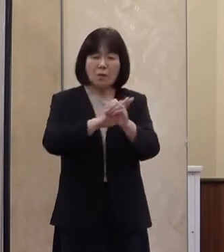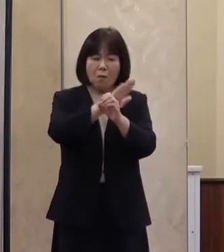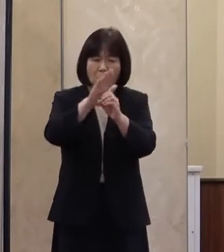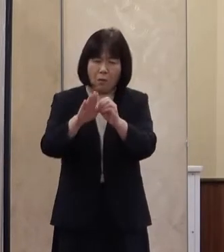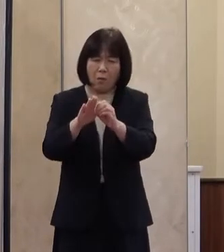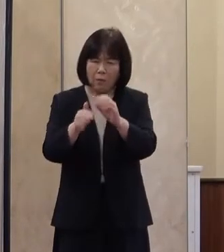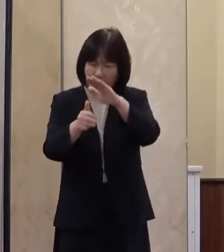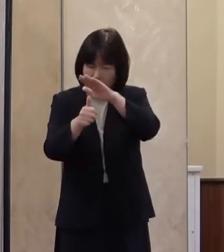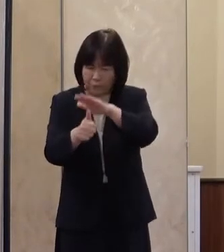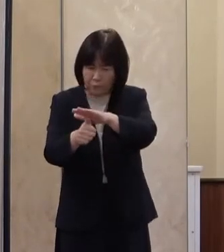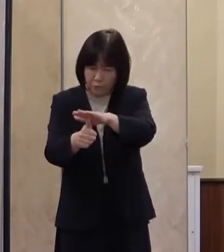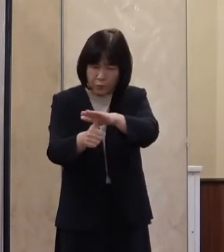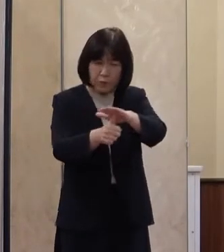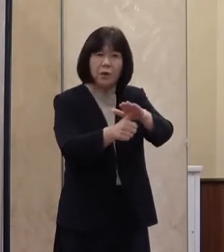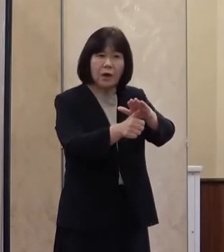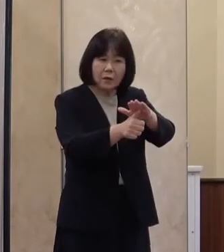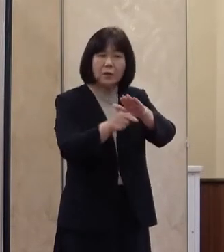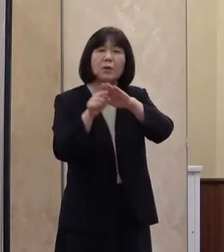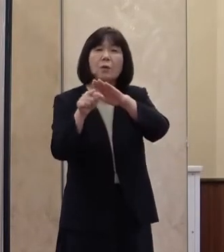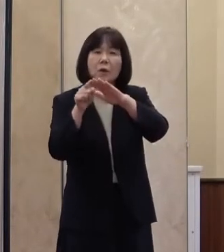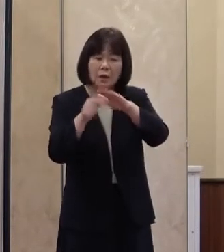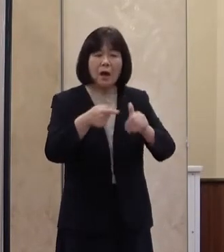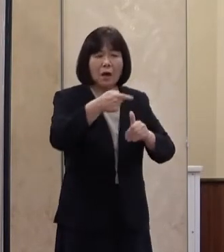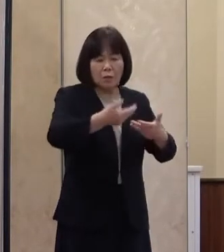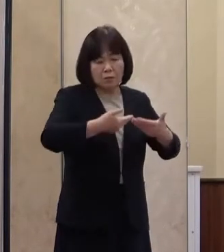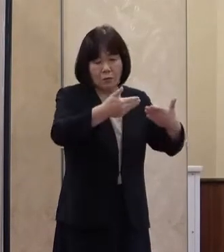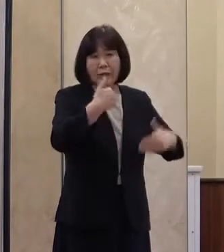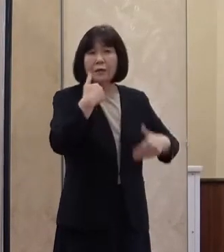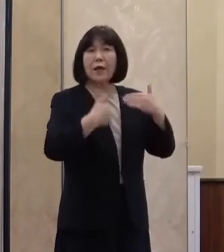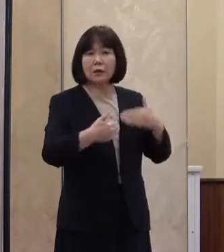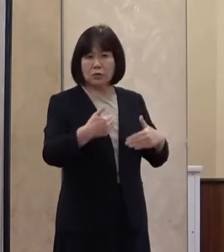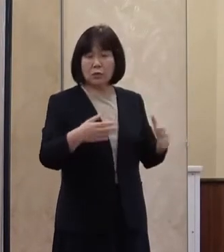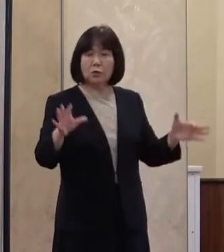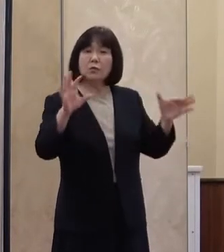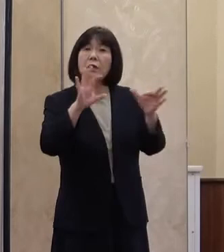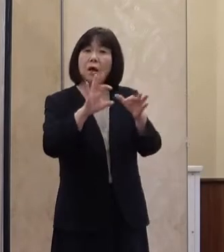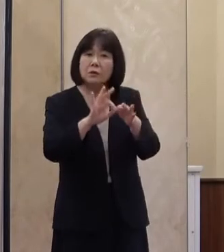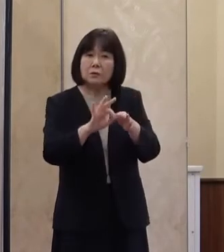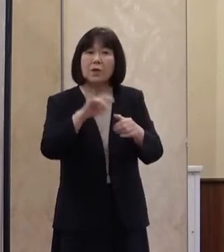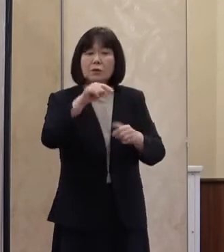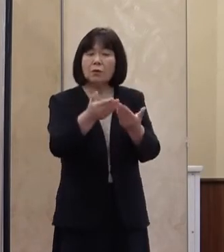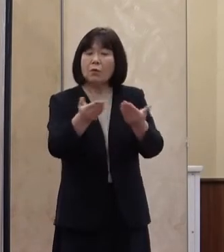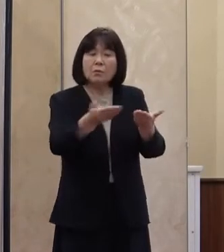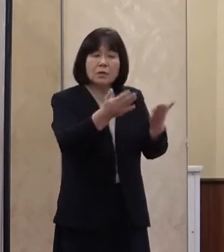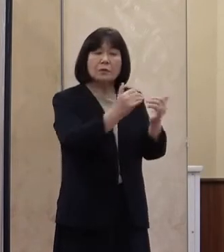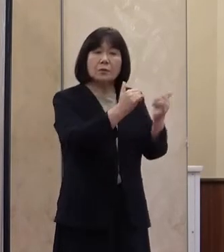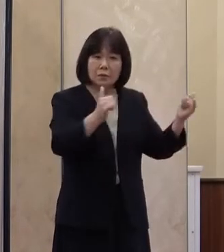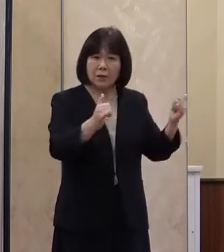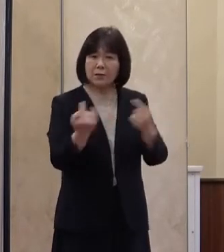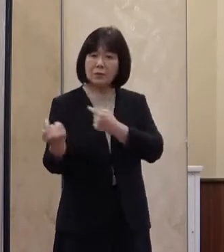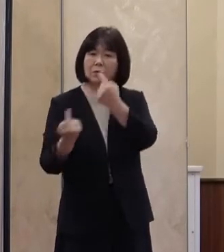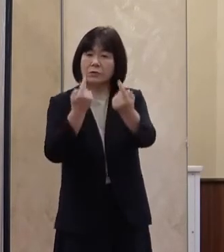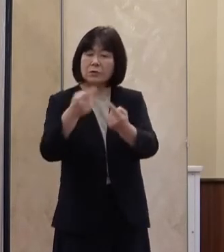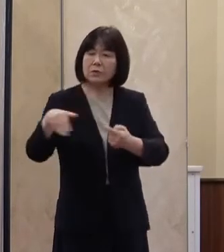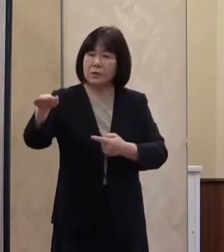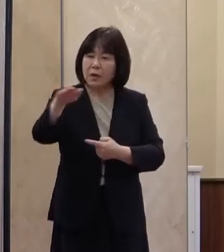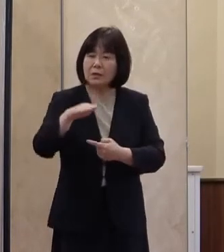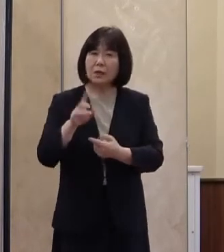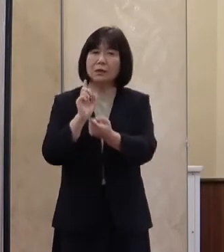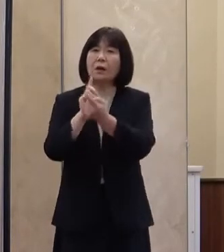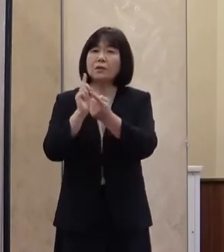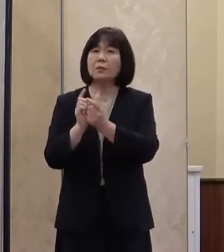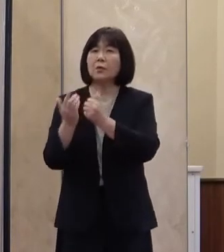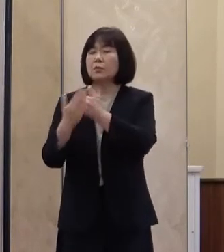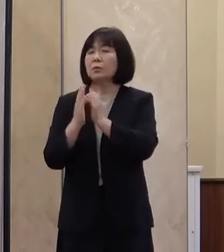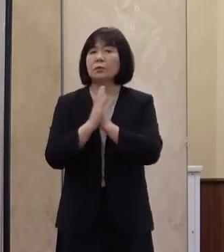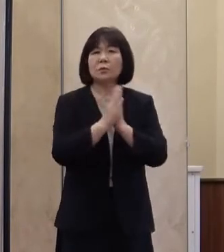ていくというのが繁華街を楽しむということにもつながりますので、ここは事業者の皆さんにも、そして利用者の皆さんにもご協力をお願い